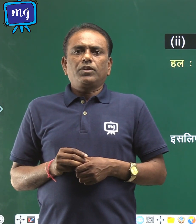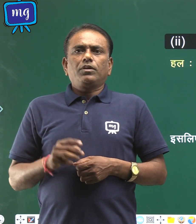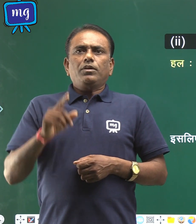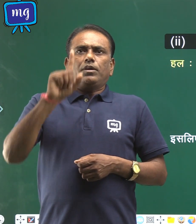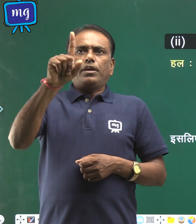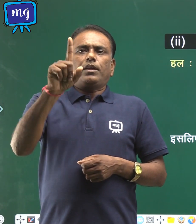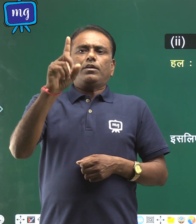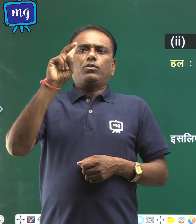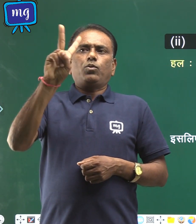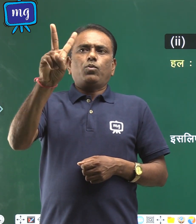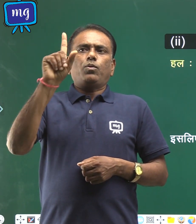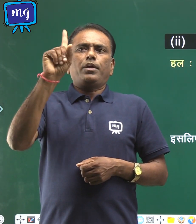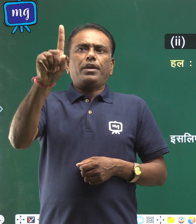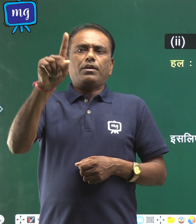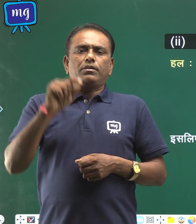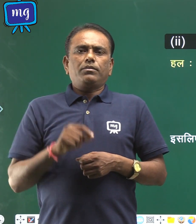121,